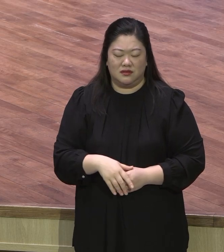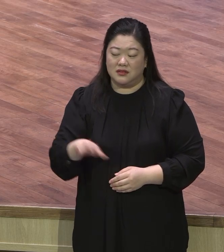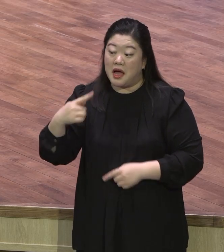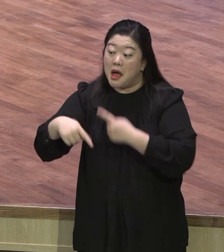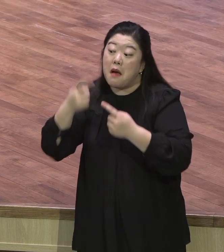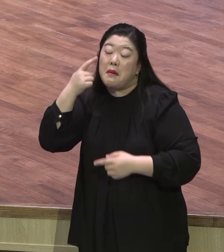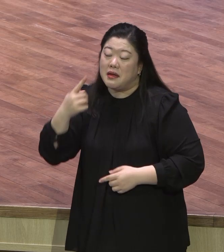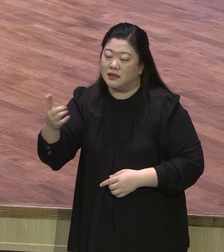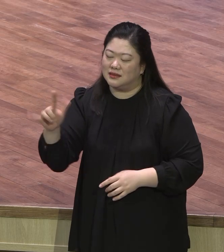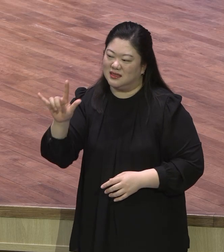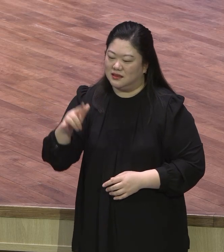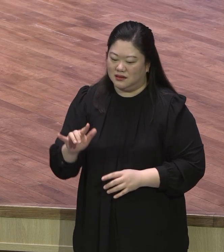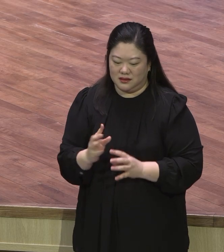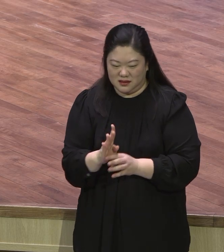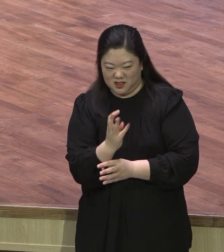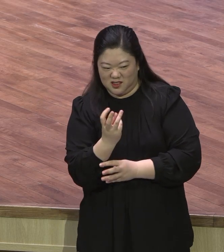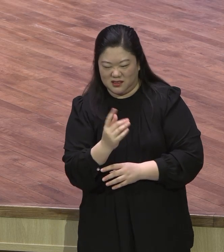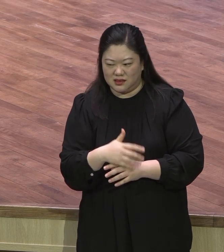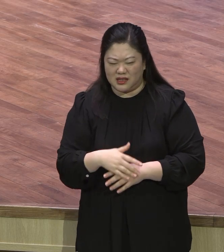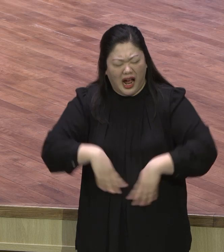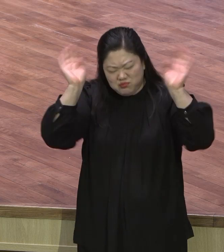하도 안 하니까